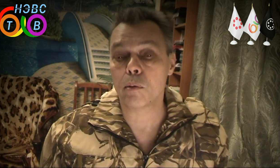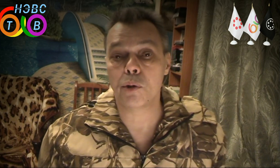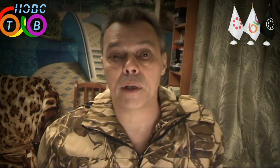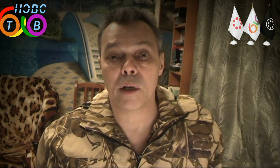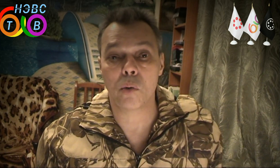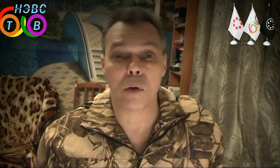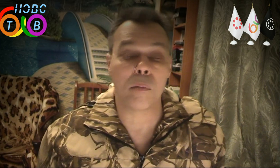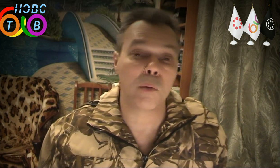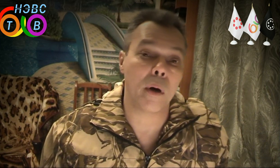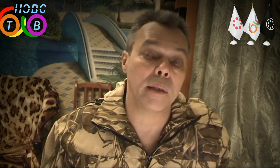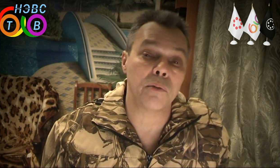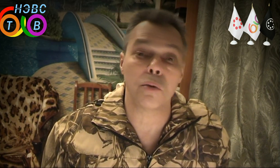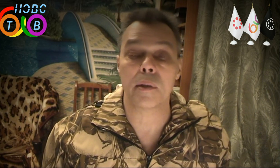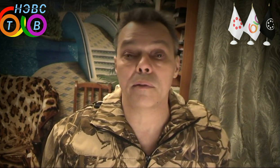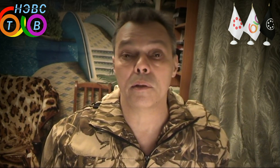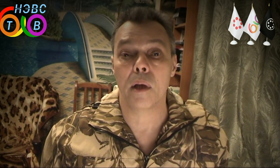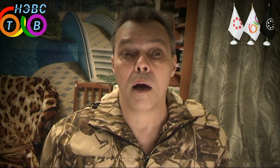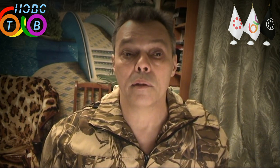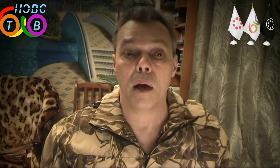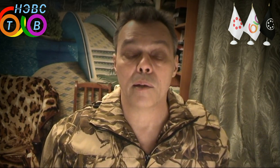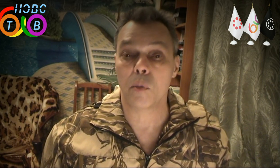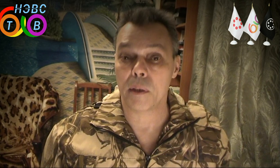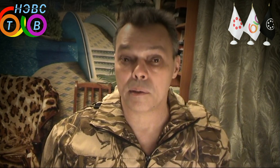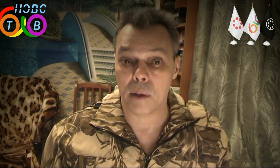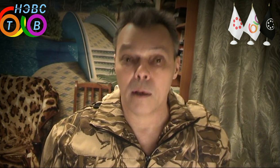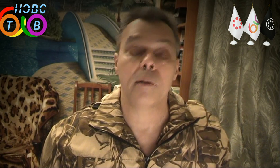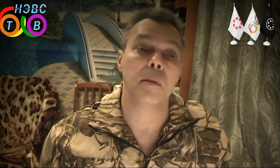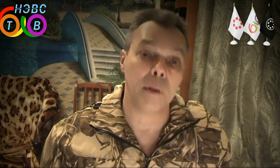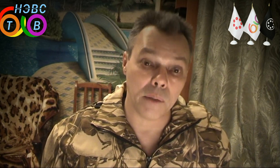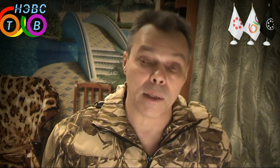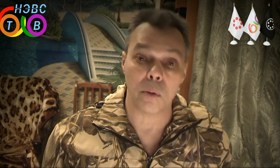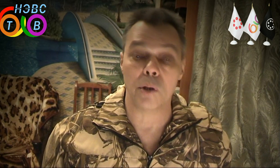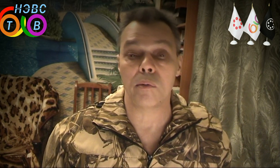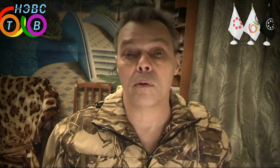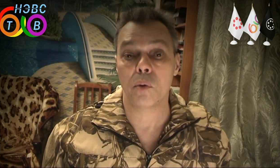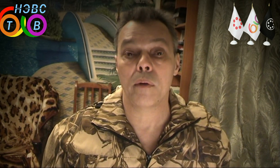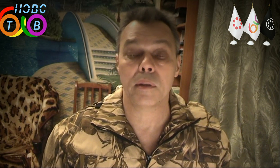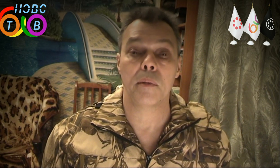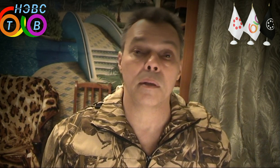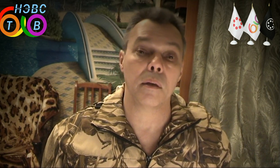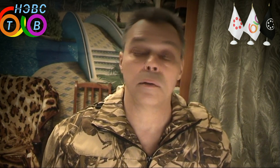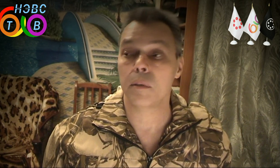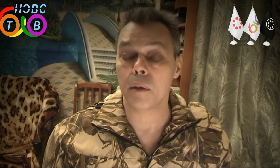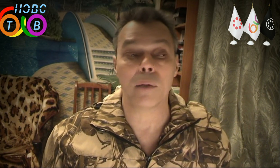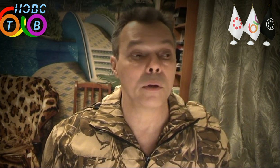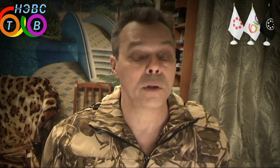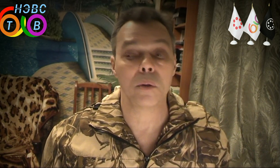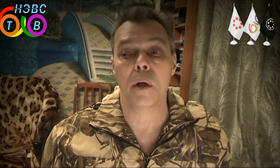случае хорошо, в каком плохо, это все уже зависит от особенностей и семьи, в которой живет, в новой семье, да, семьи, в которой живет